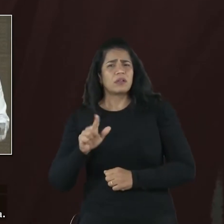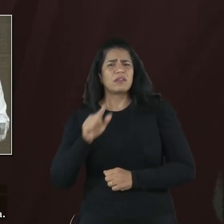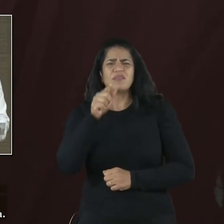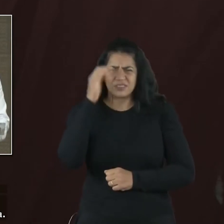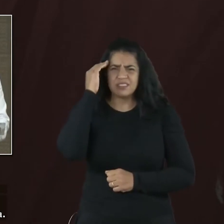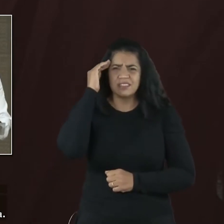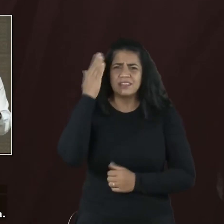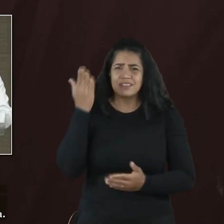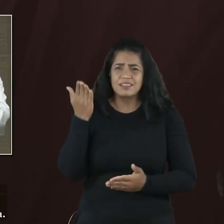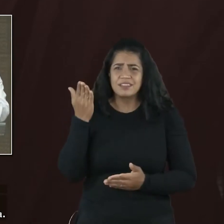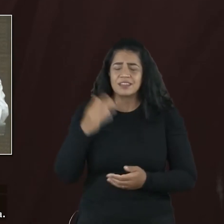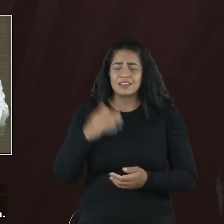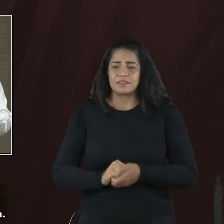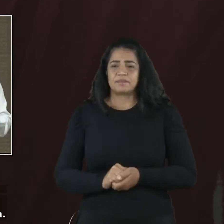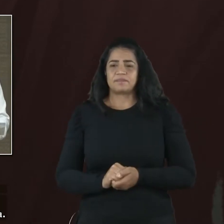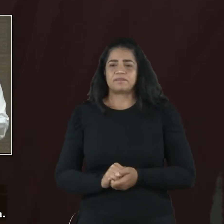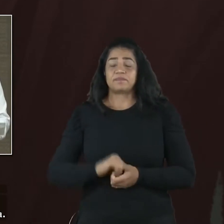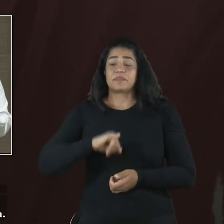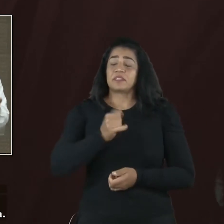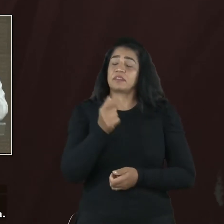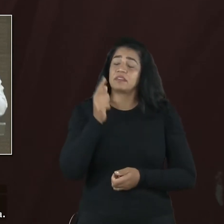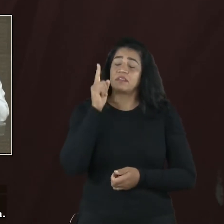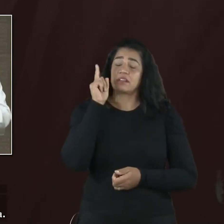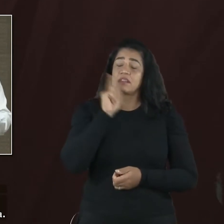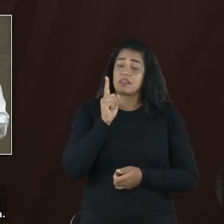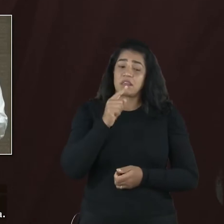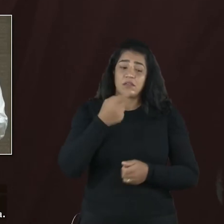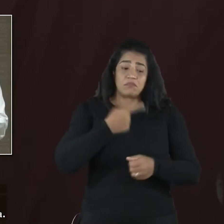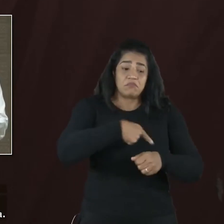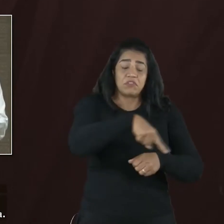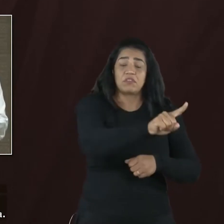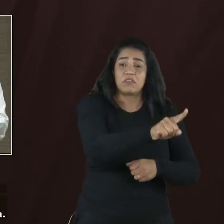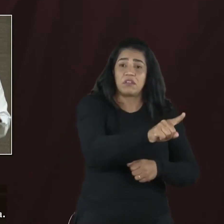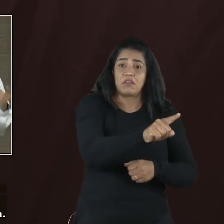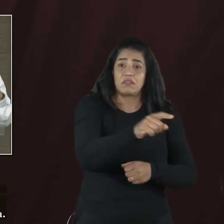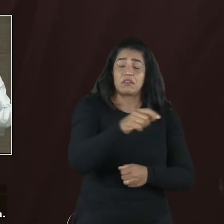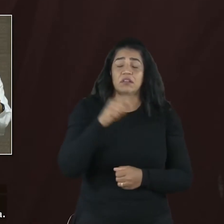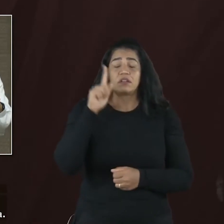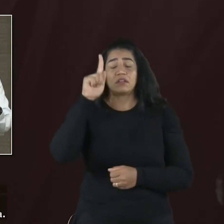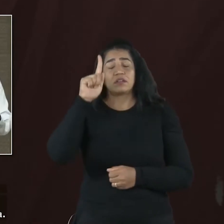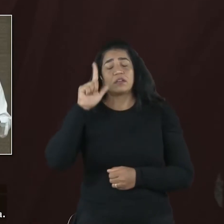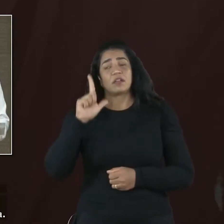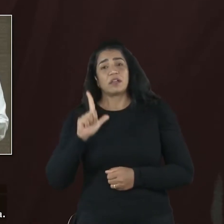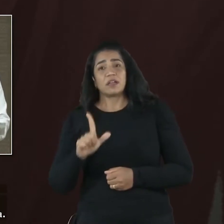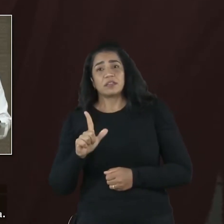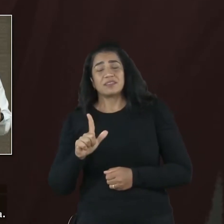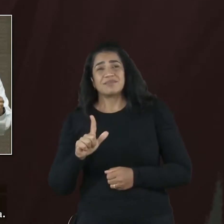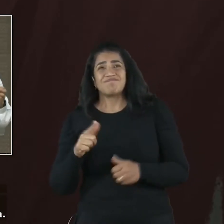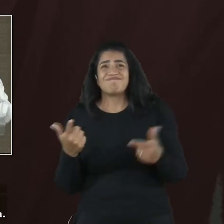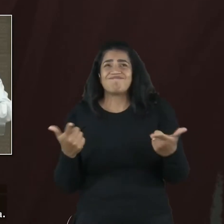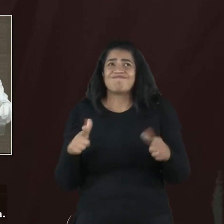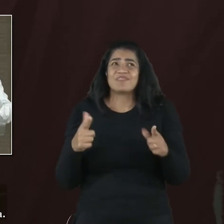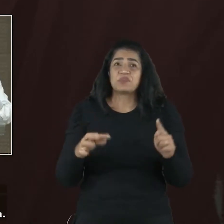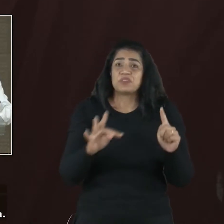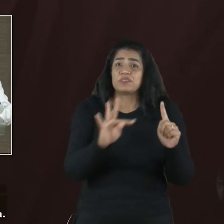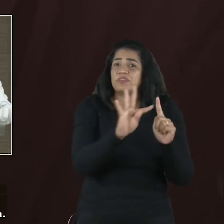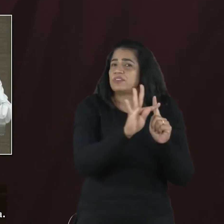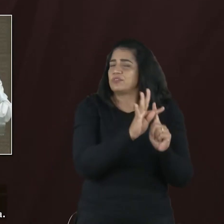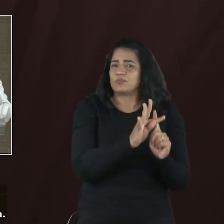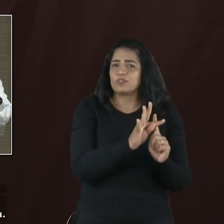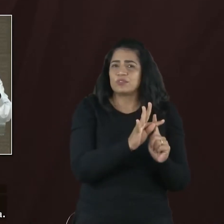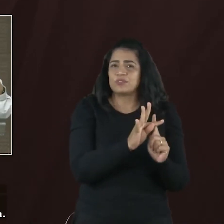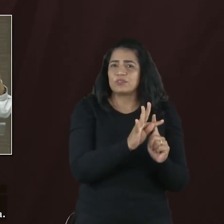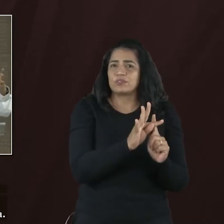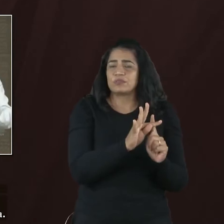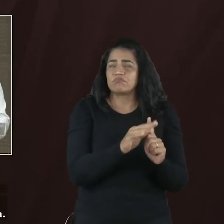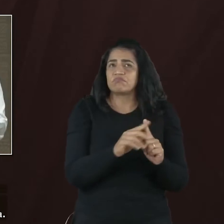não? Se não tivesse entrado na Galácia, não teria o Timóteo. Se não tivesse entrado na Galácia, não teria ganho